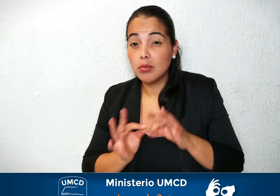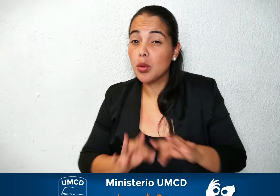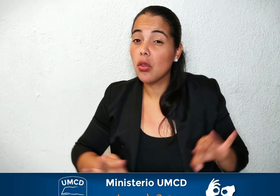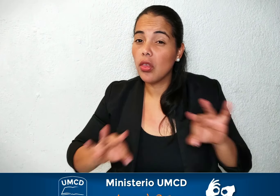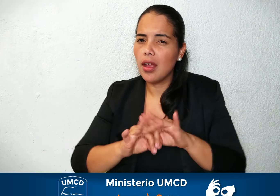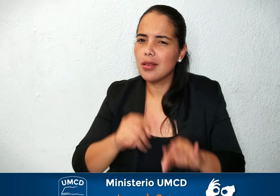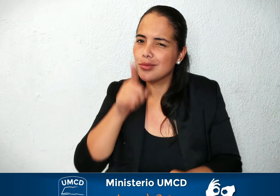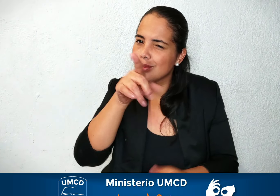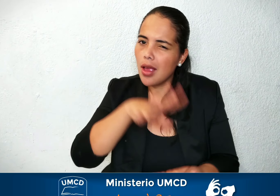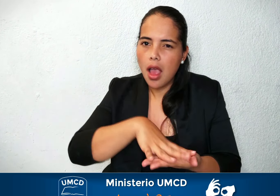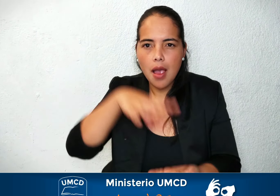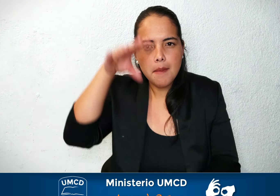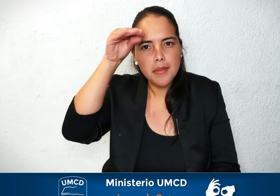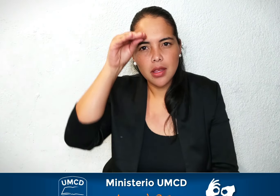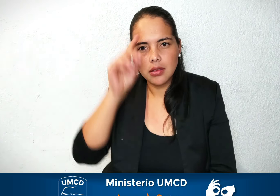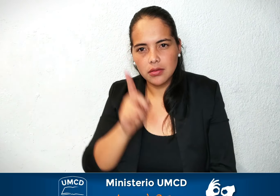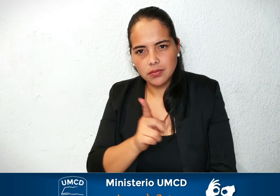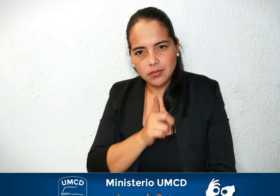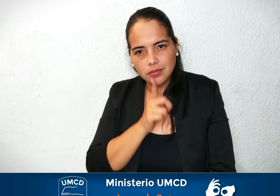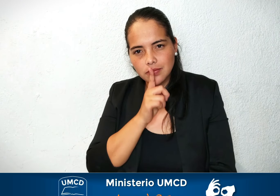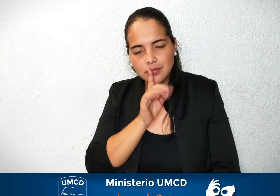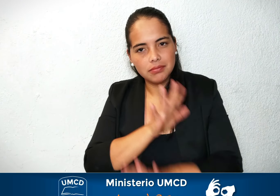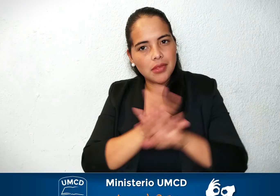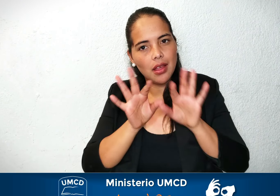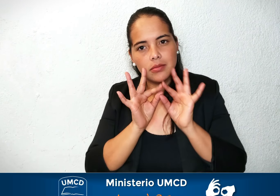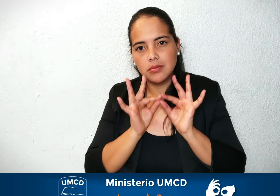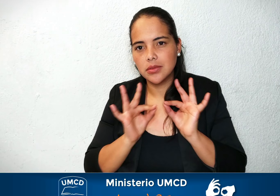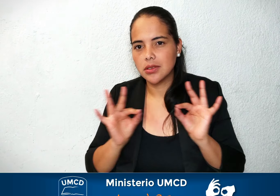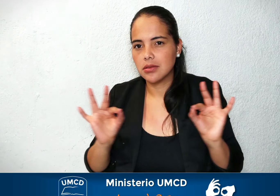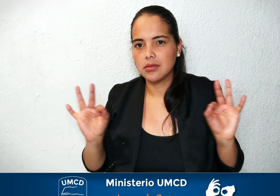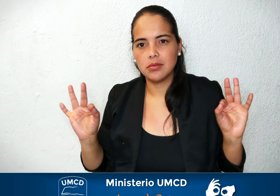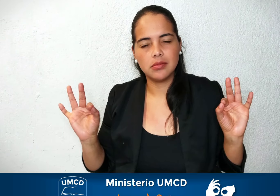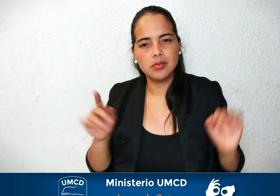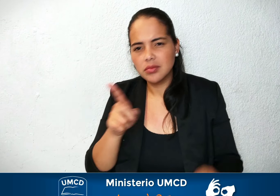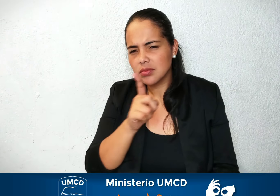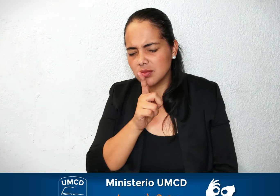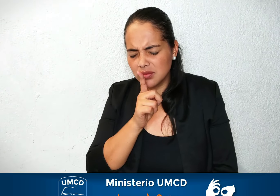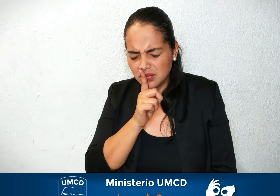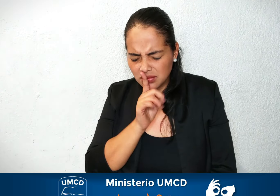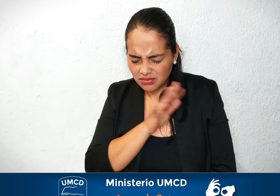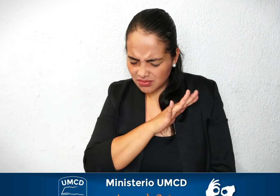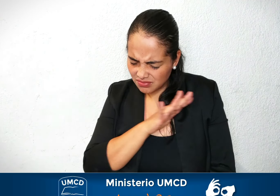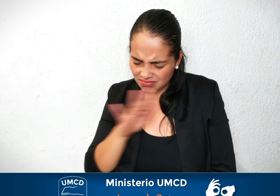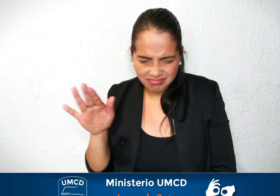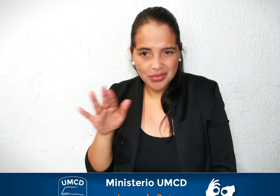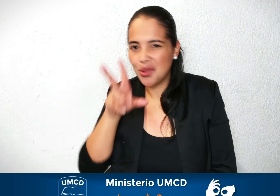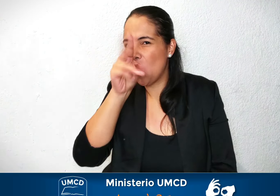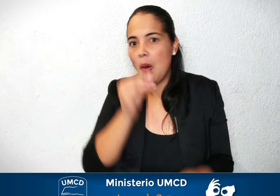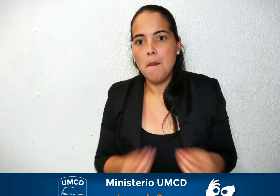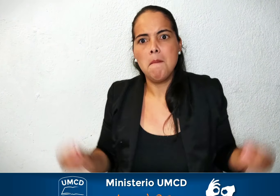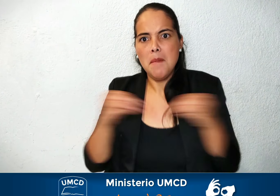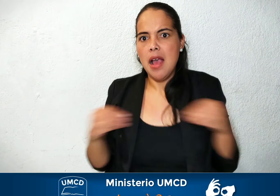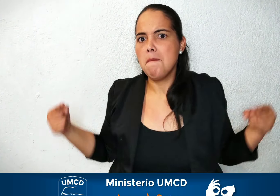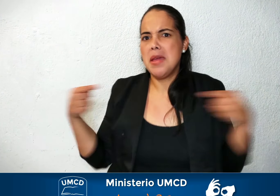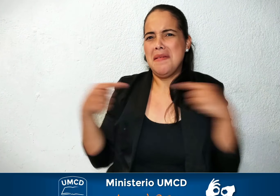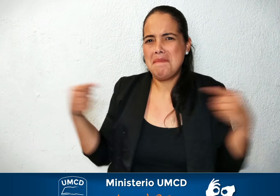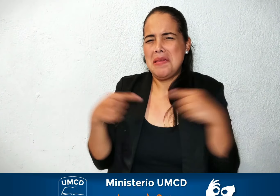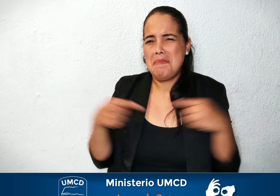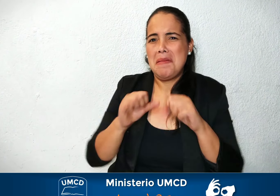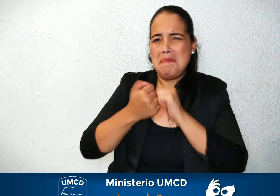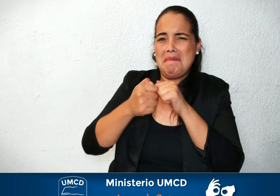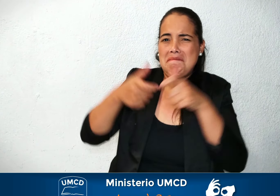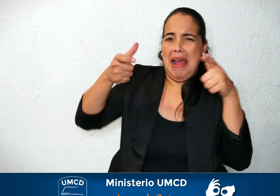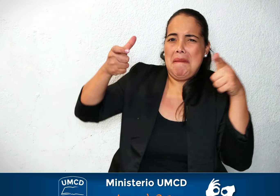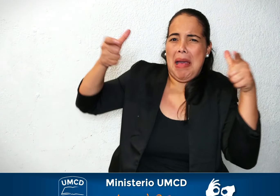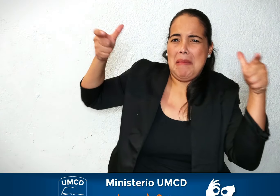cuán prudente sería más bien callar, hacer silencio. A veces sabemos de que hay ciertas cosas, por más de que nosotros nos defendamos,